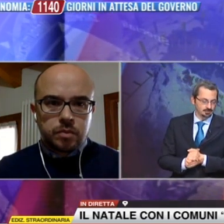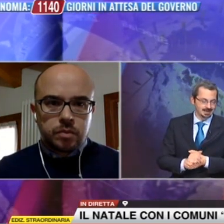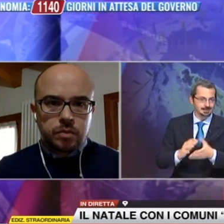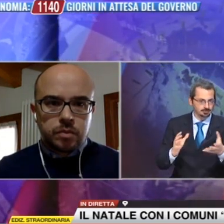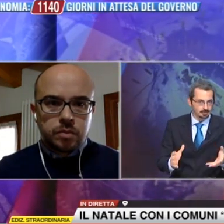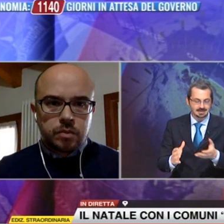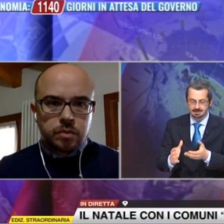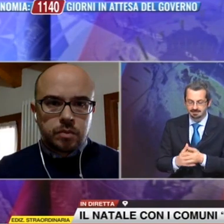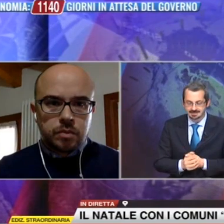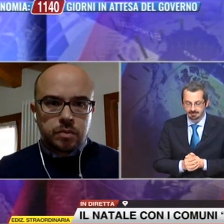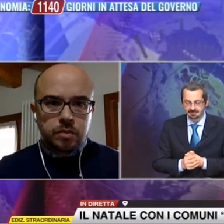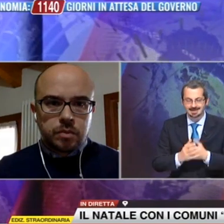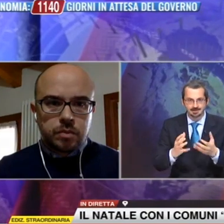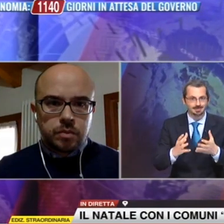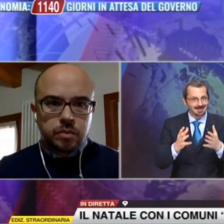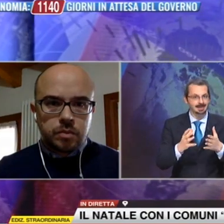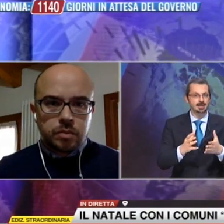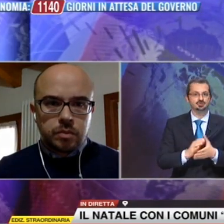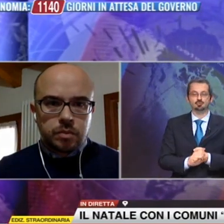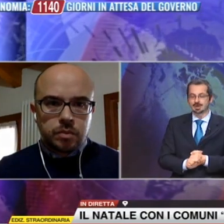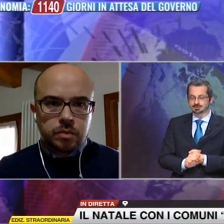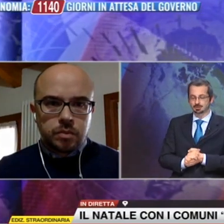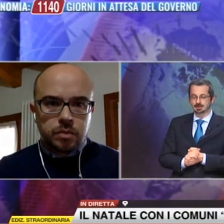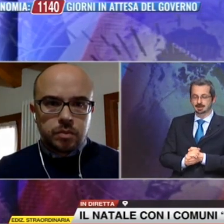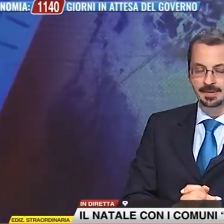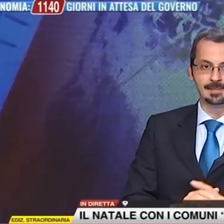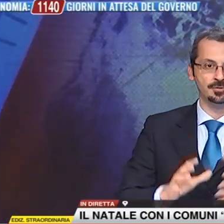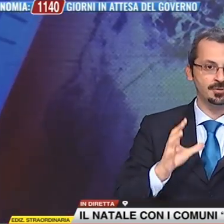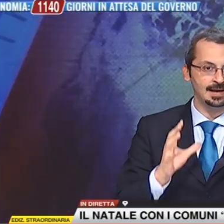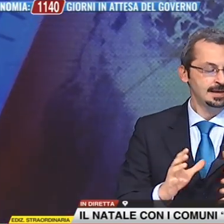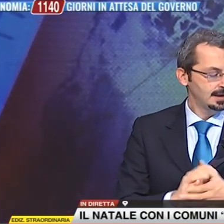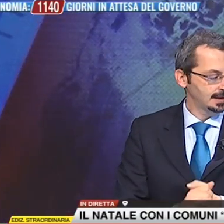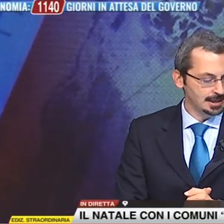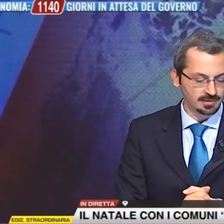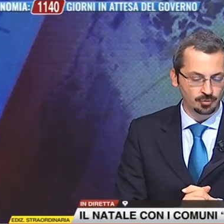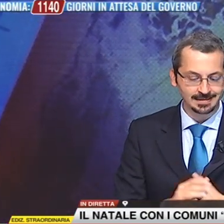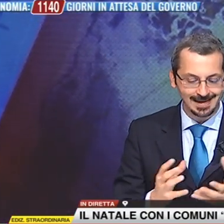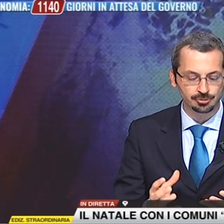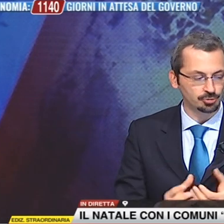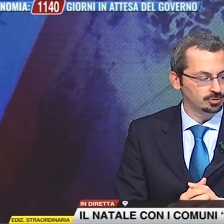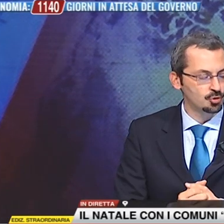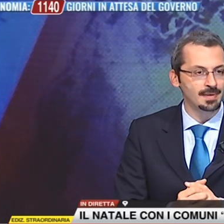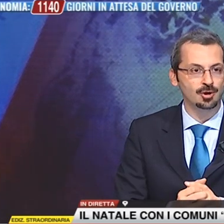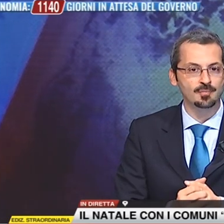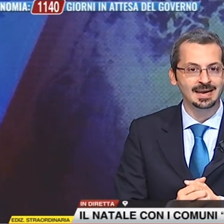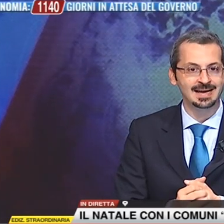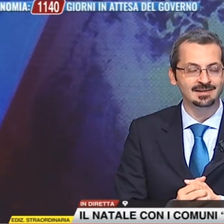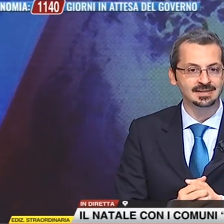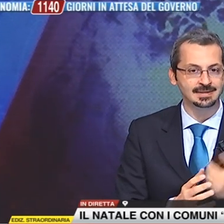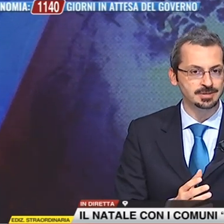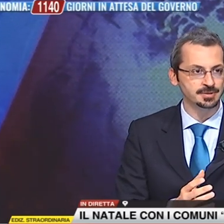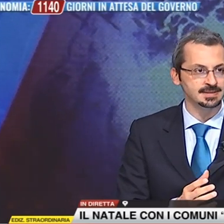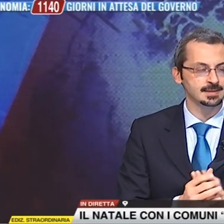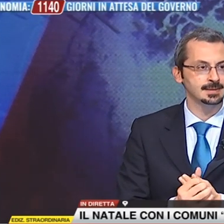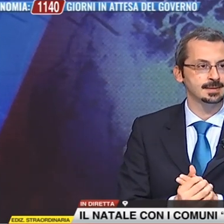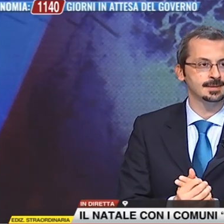Partito Democratico, tra questi il veneziano Ferrazzi, insomma, che su questo premono. Allora chiedo a voi intanto come la